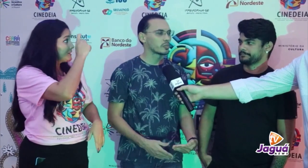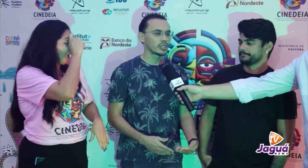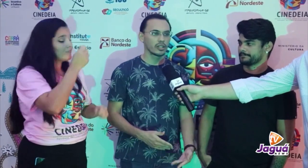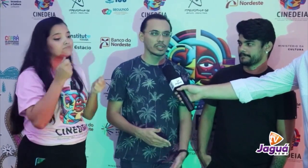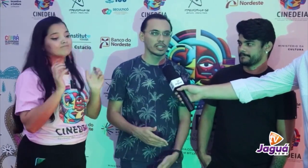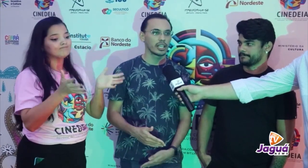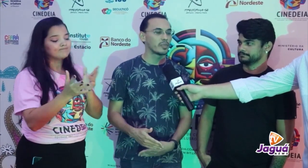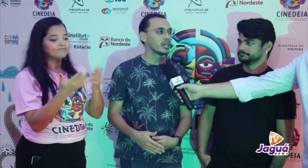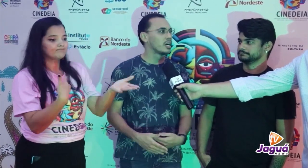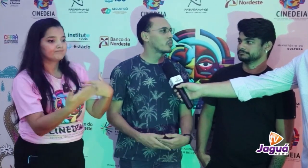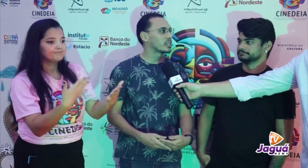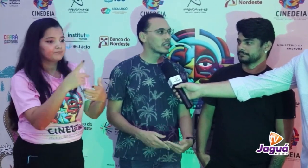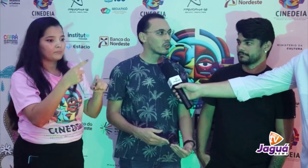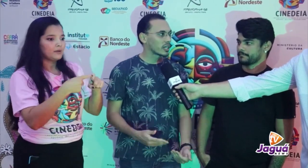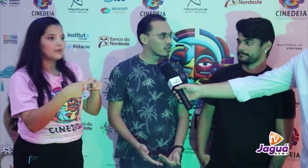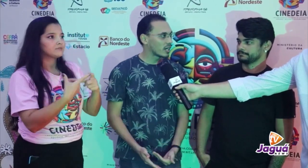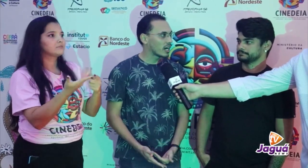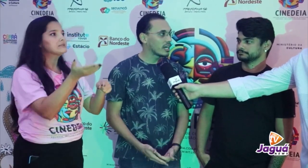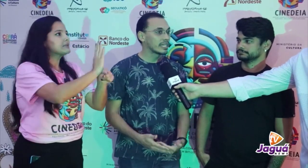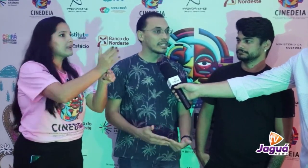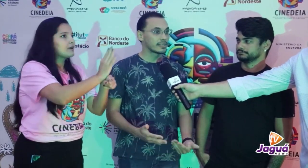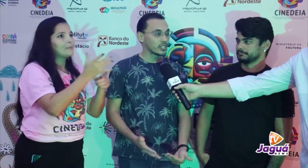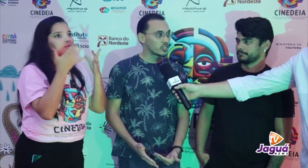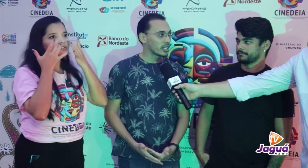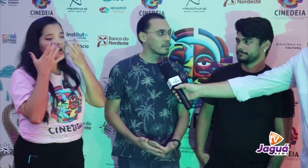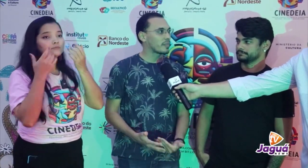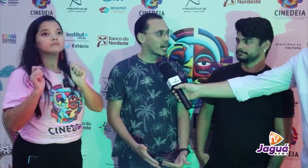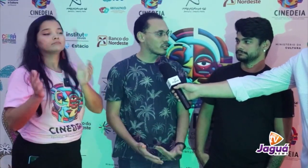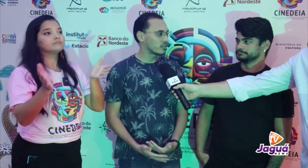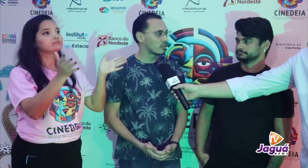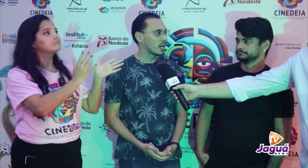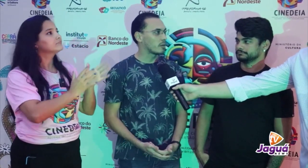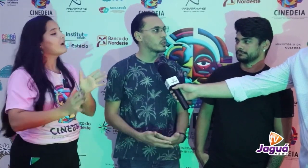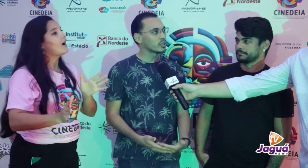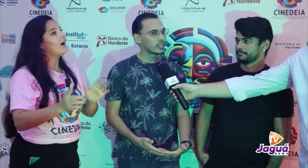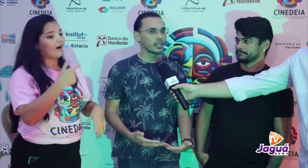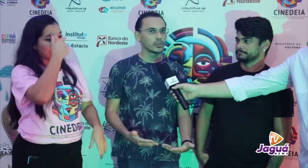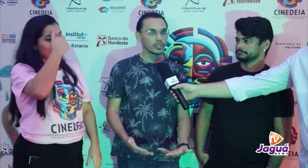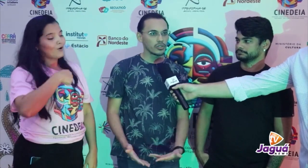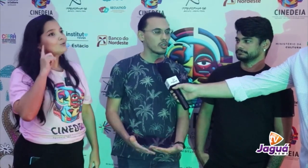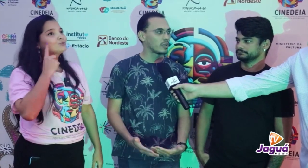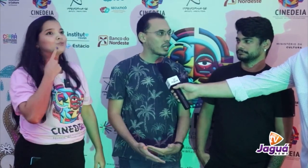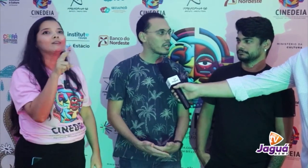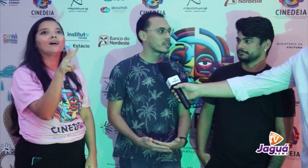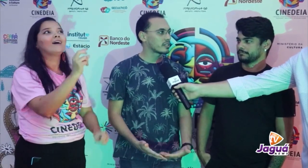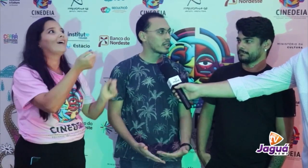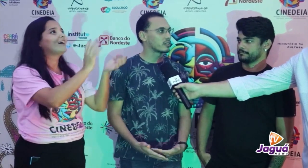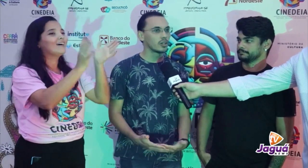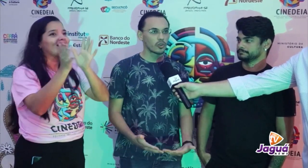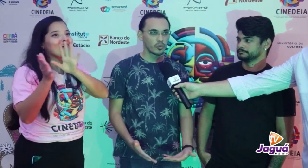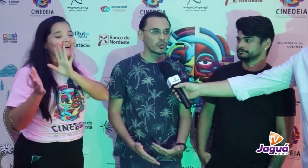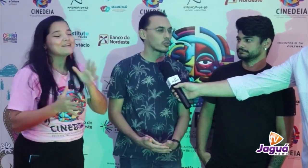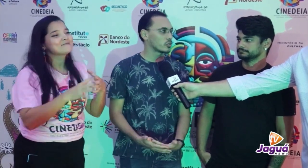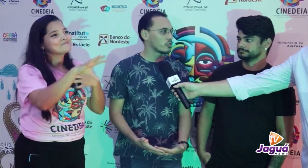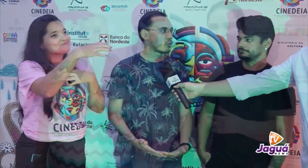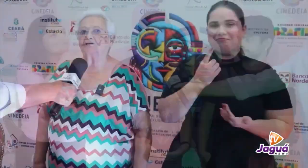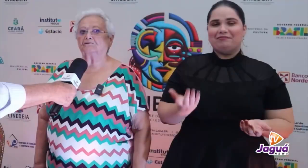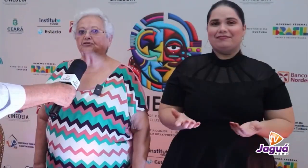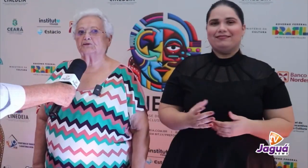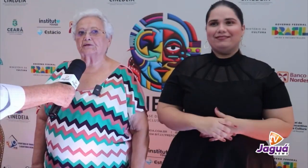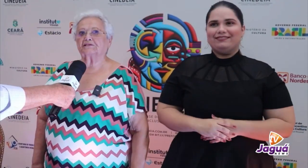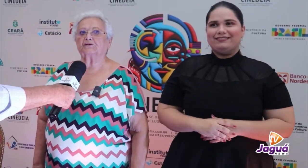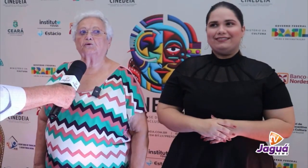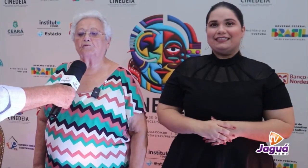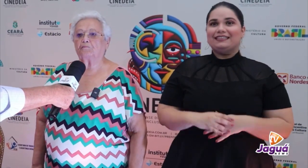ao teatro, poderem ir ao cinema, poderem ir a qualquer lugar e sentirem parte do lugar por ter o seu idioma lá representado como outro idioma.